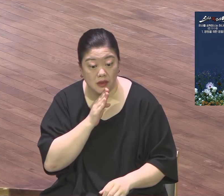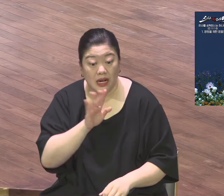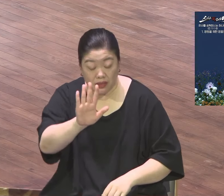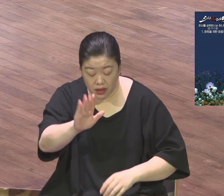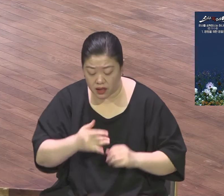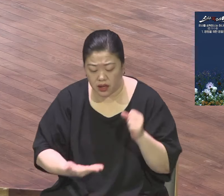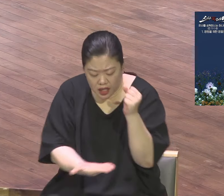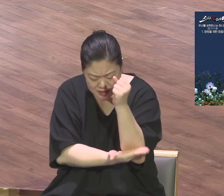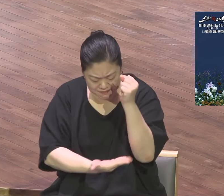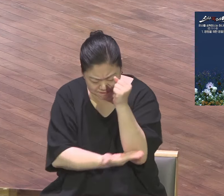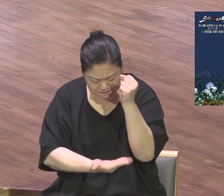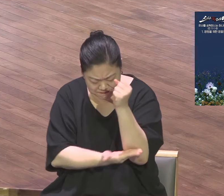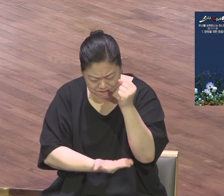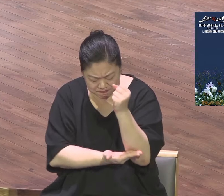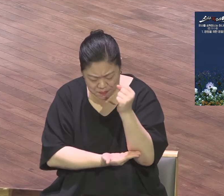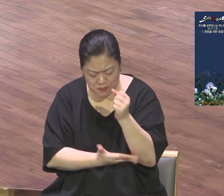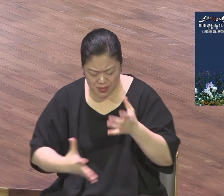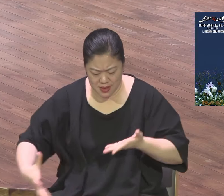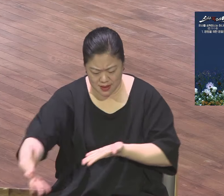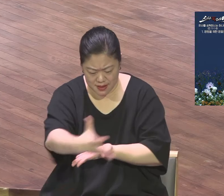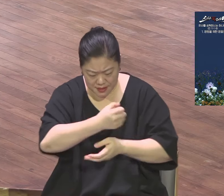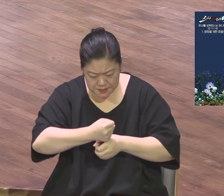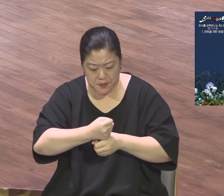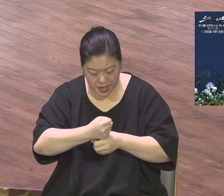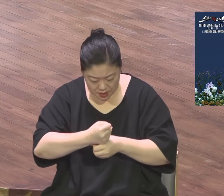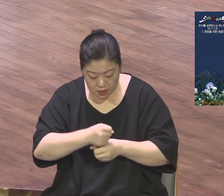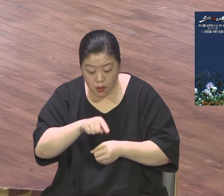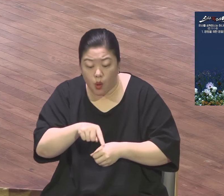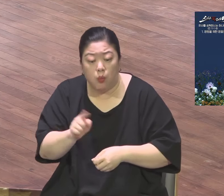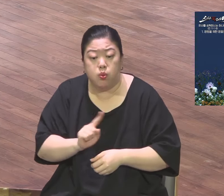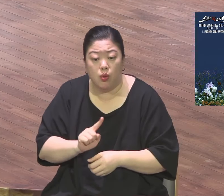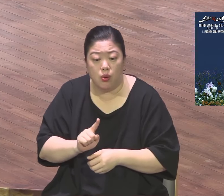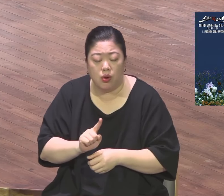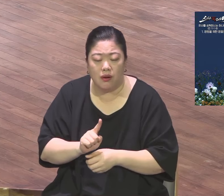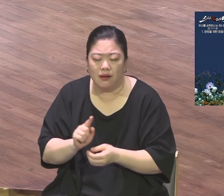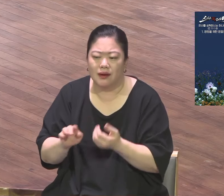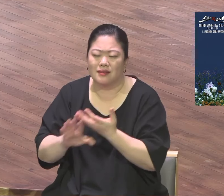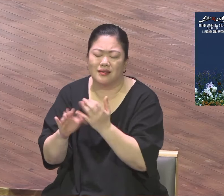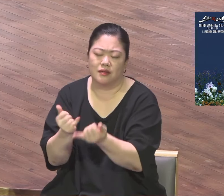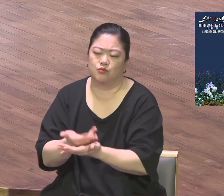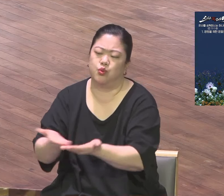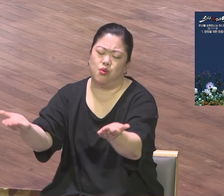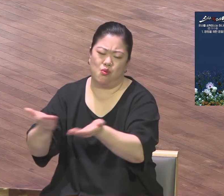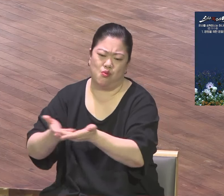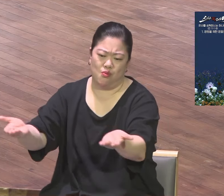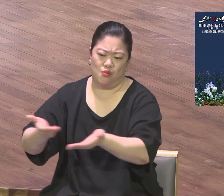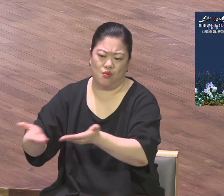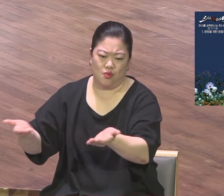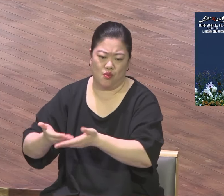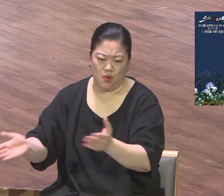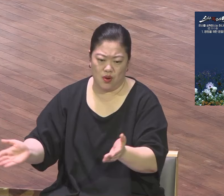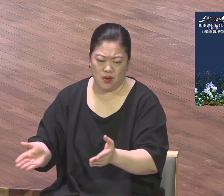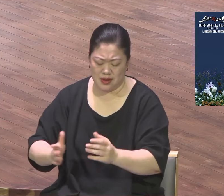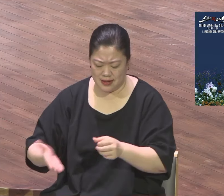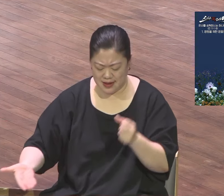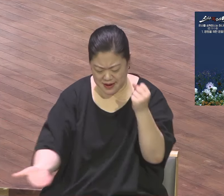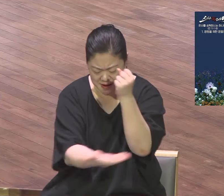나눔과 구제의 개념으로 해석을 합니다. 이 본문은 나눔과